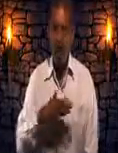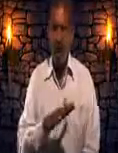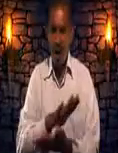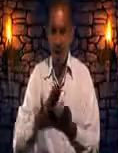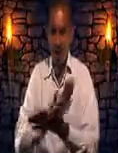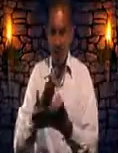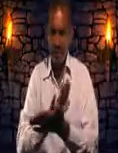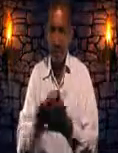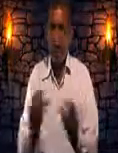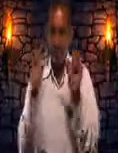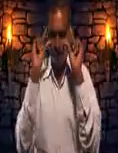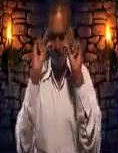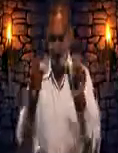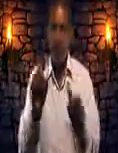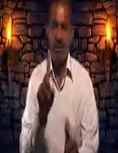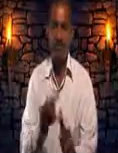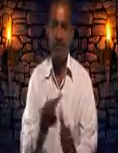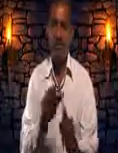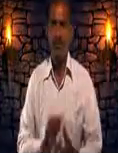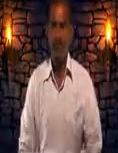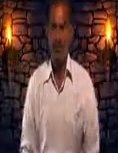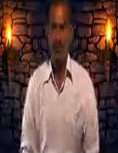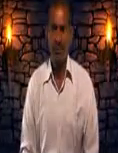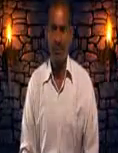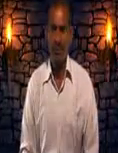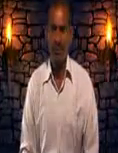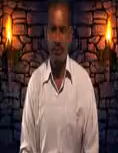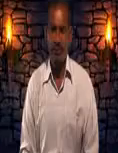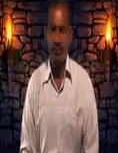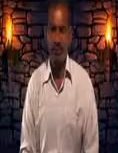நான் கழுவினேன், காண்கிறேன் என்றான்.